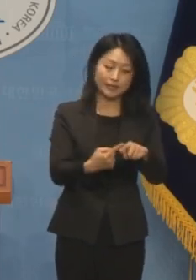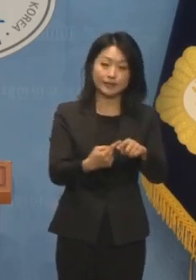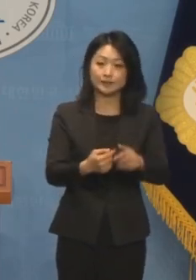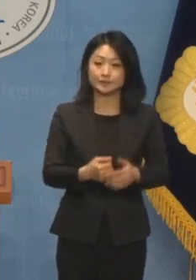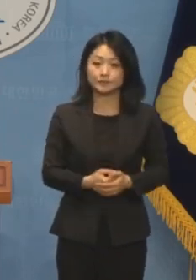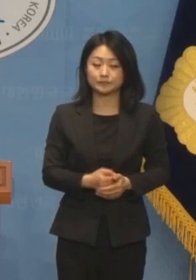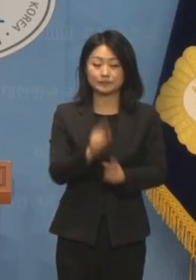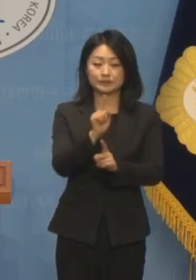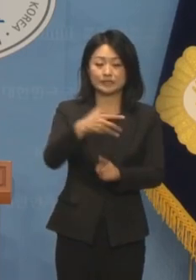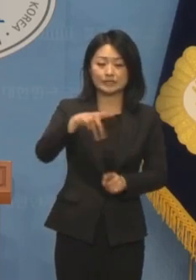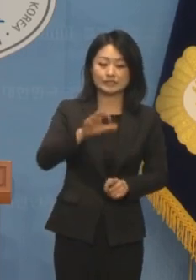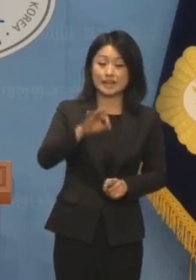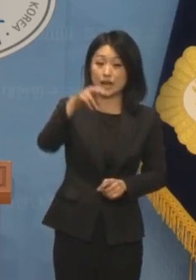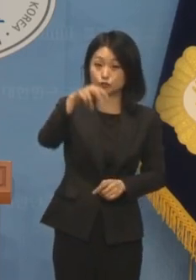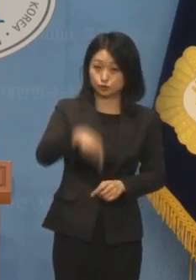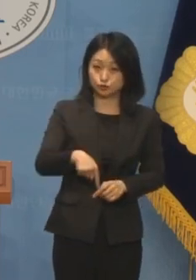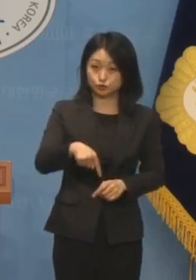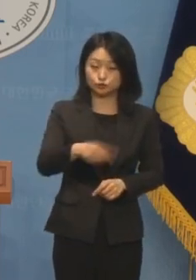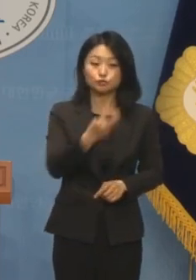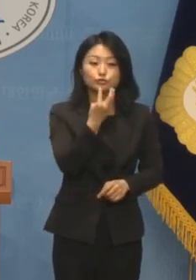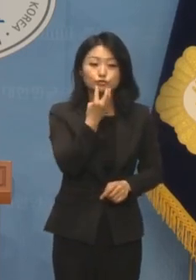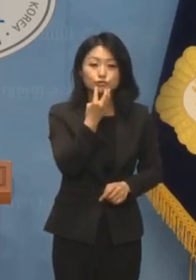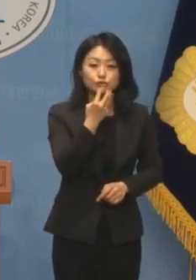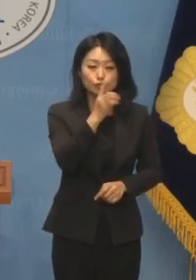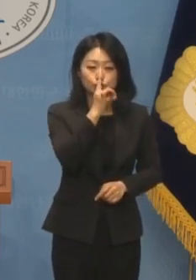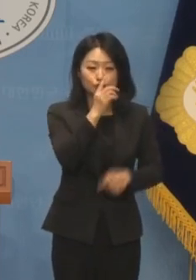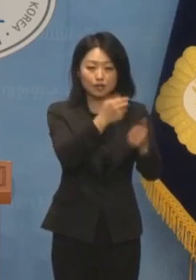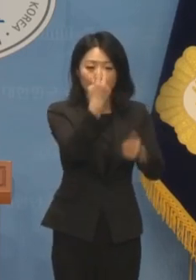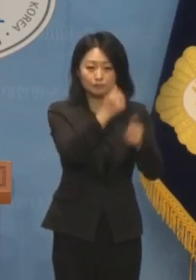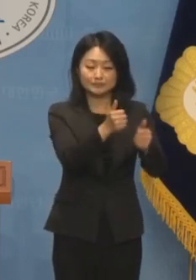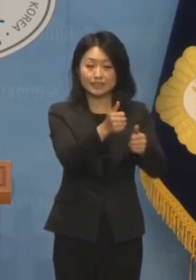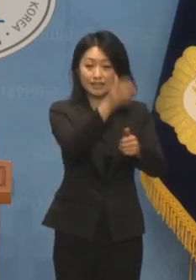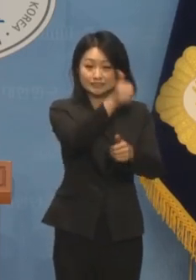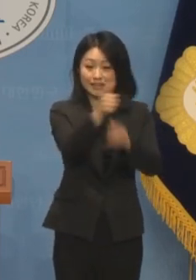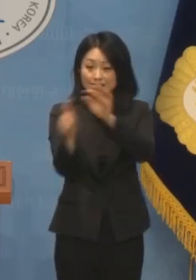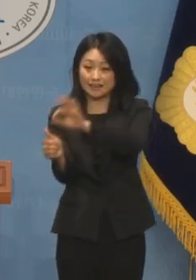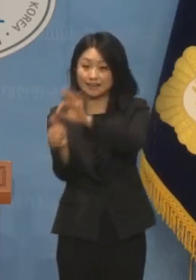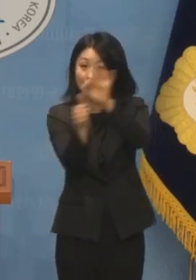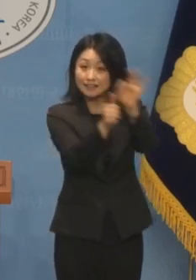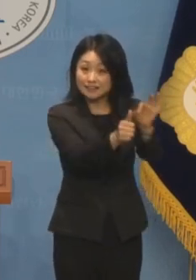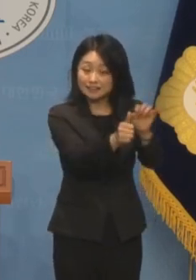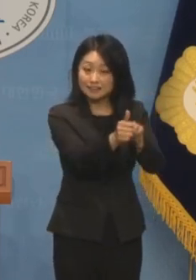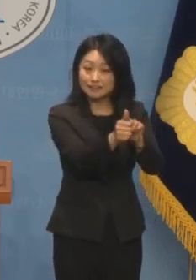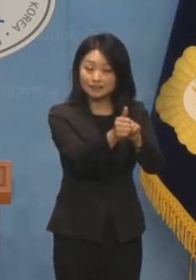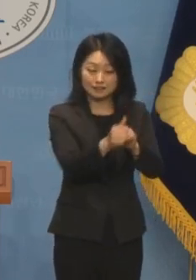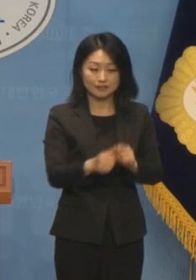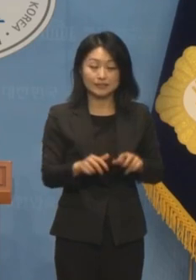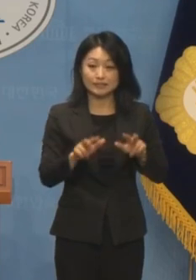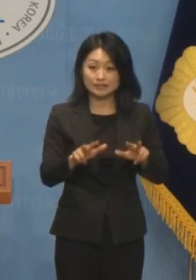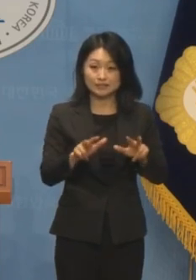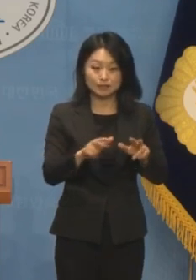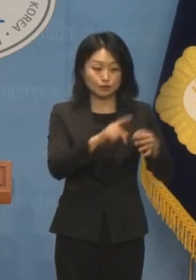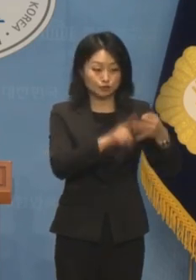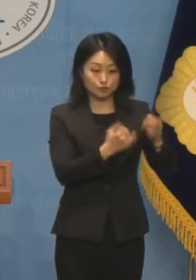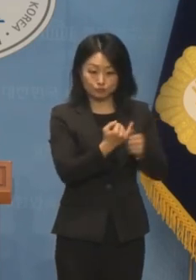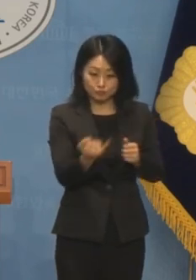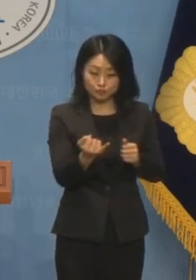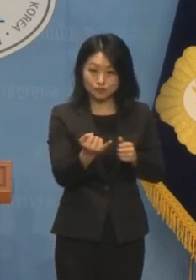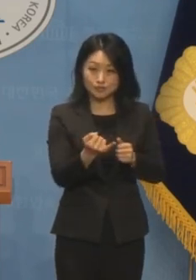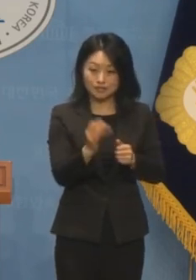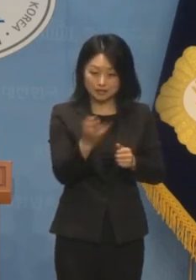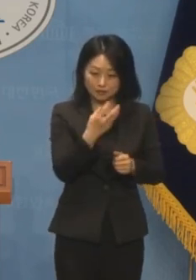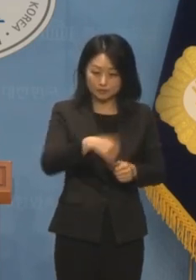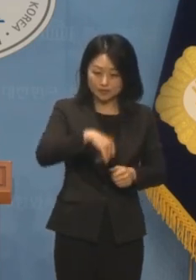이러한 이창수 서울중앙지검장이 김건희 여사의 명품백 수사, 도이치모터스 주가 조작